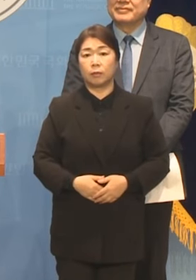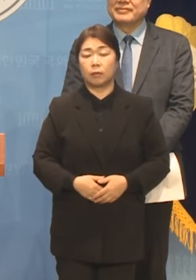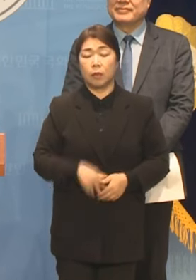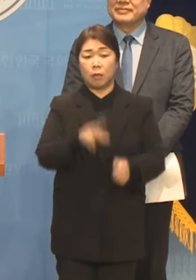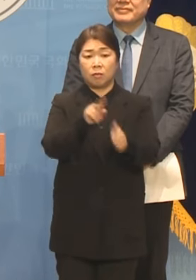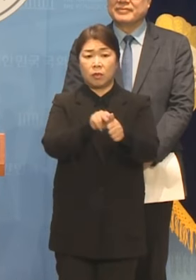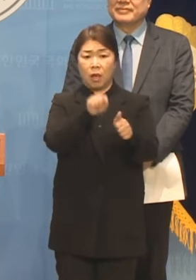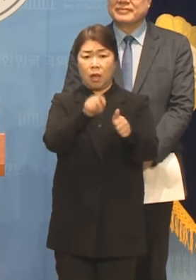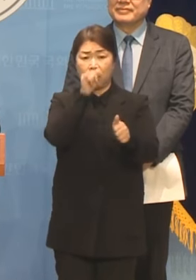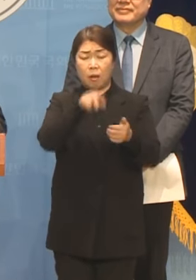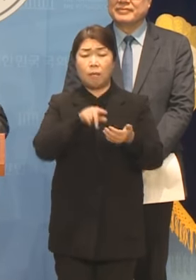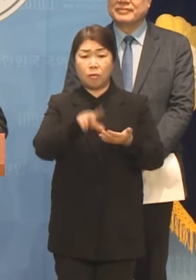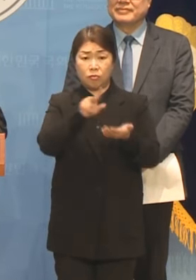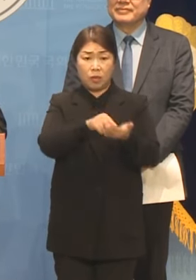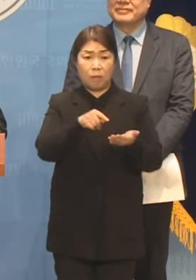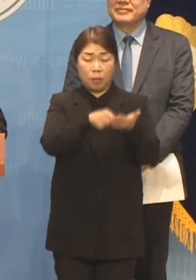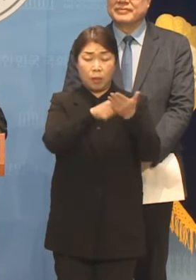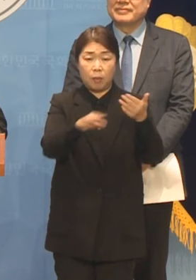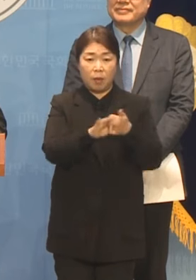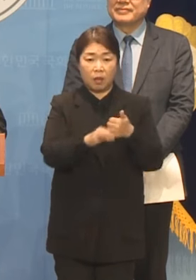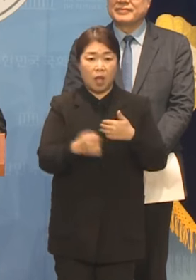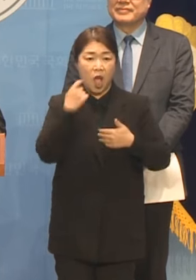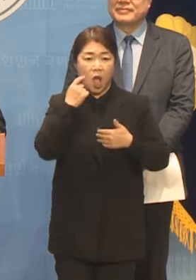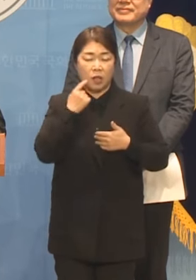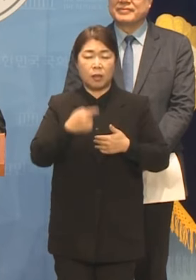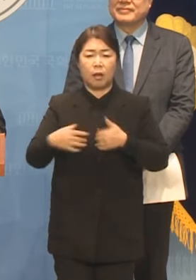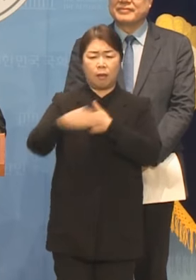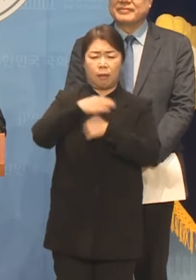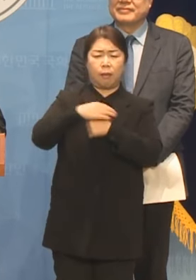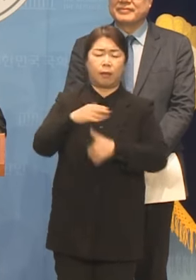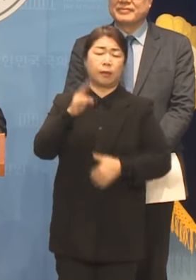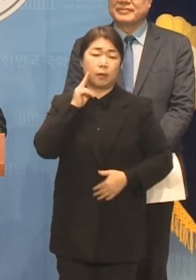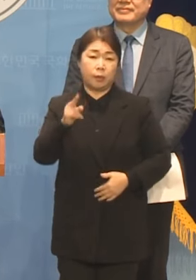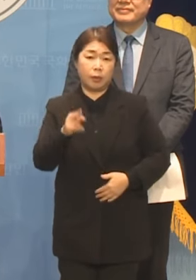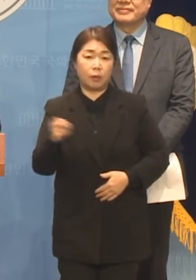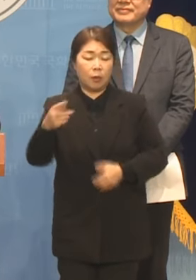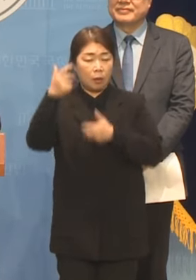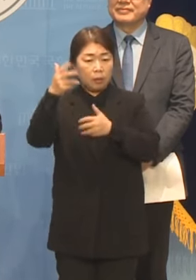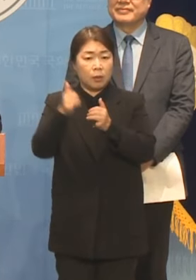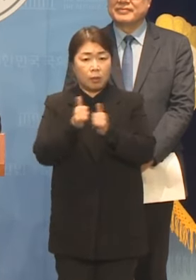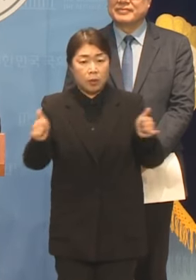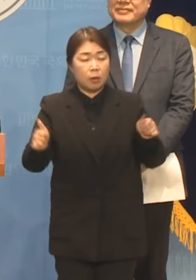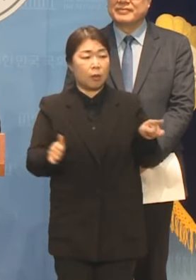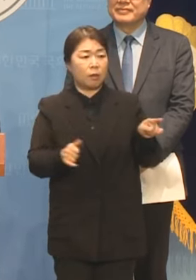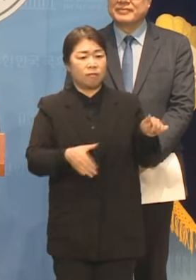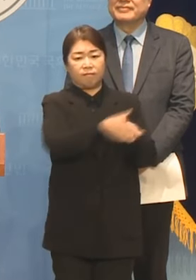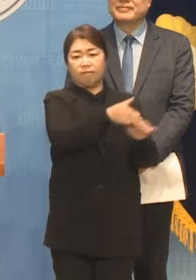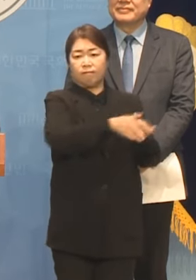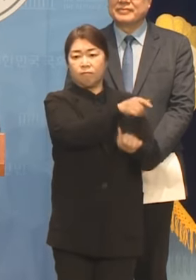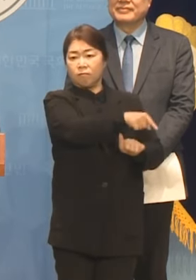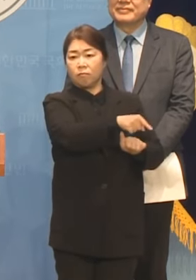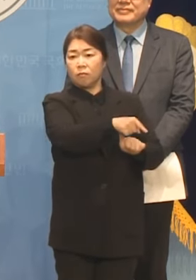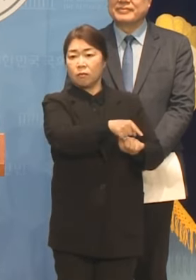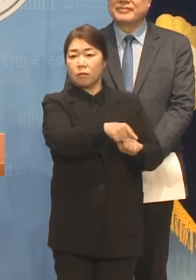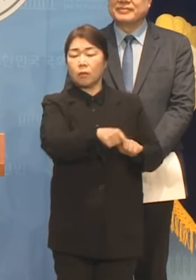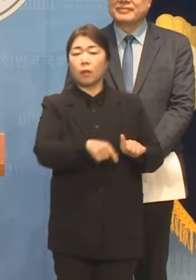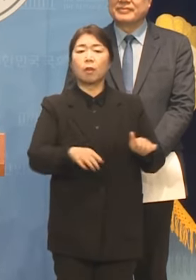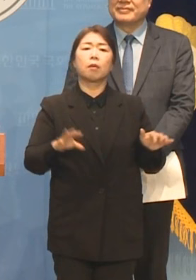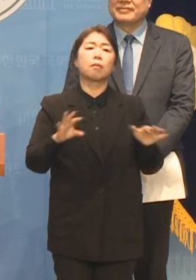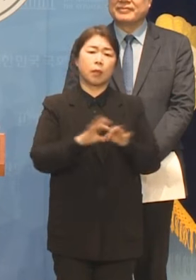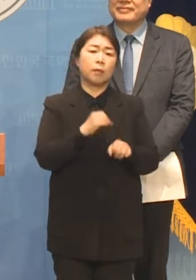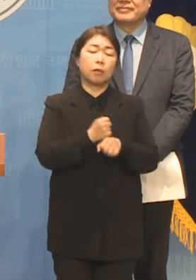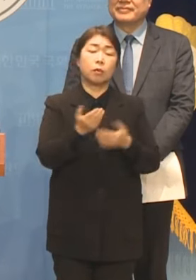수박이라니 심지어 개딸을 등업은 정치인들이 앞장서서 그들을 소외시켜 그